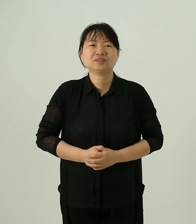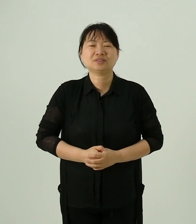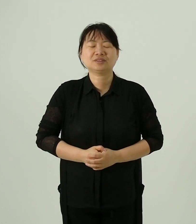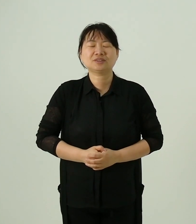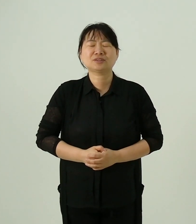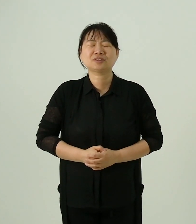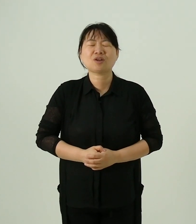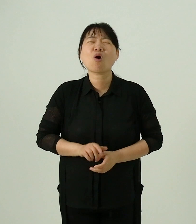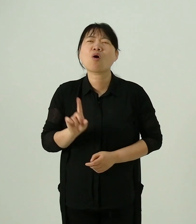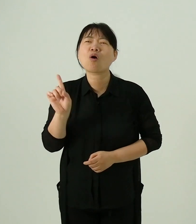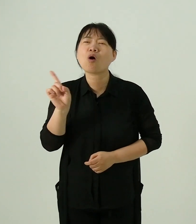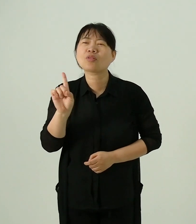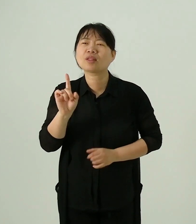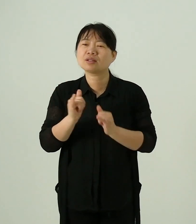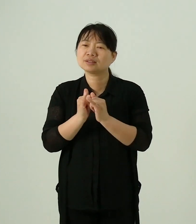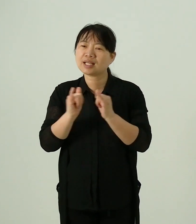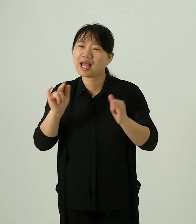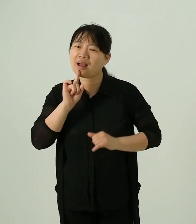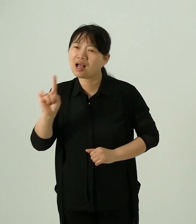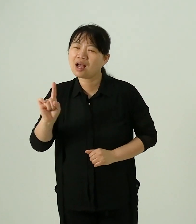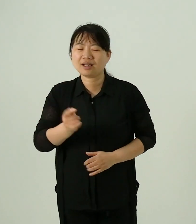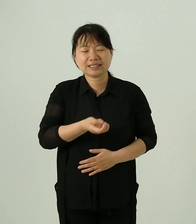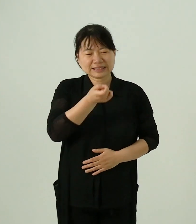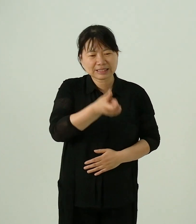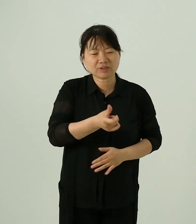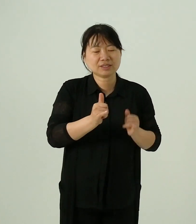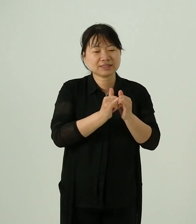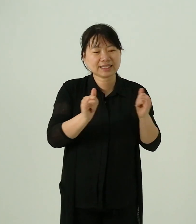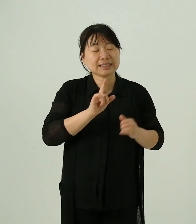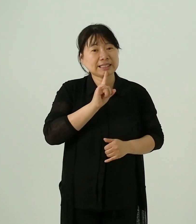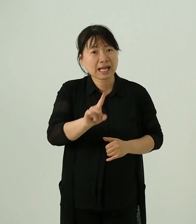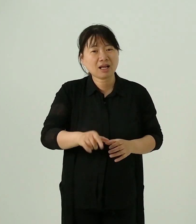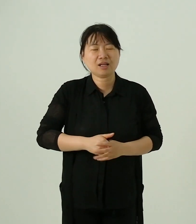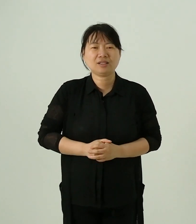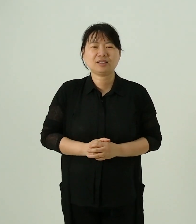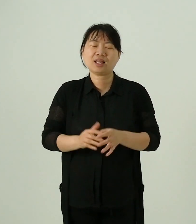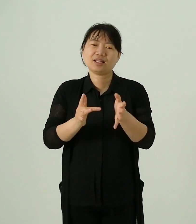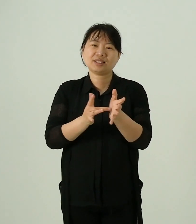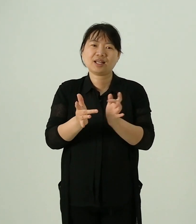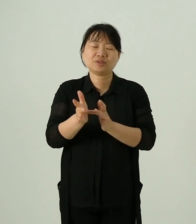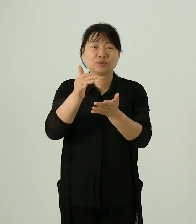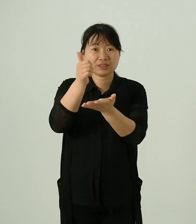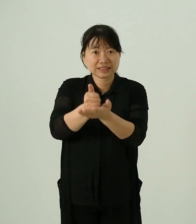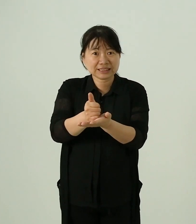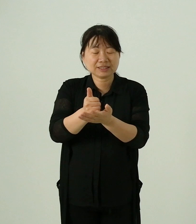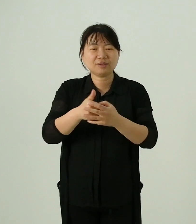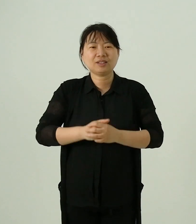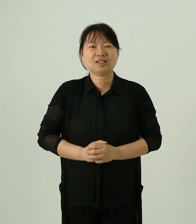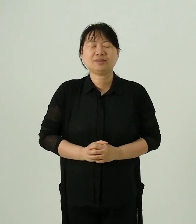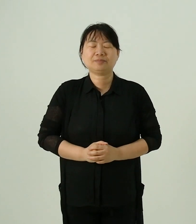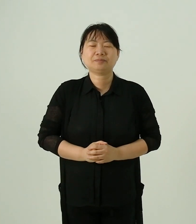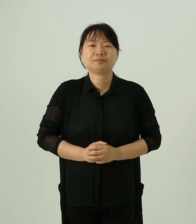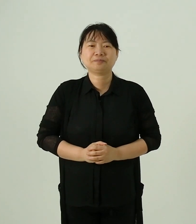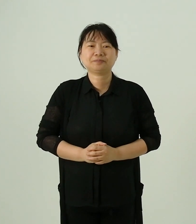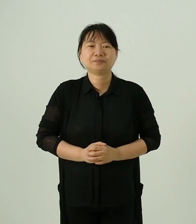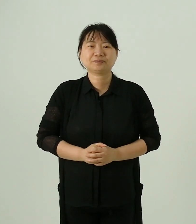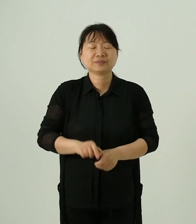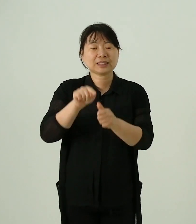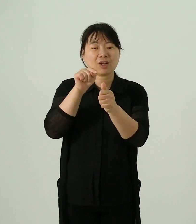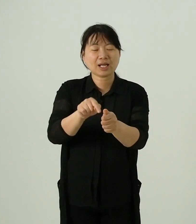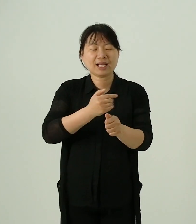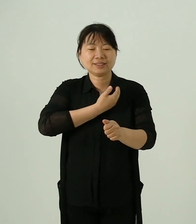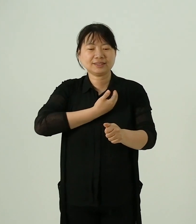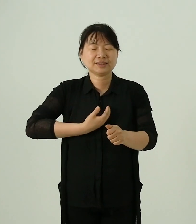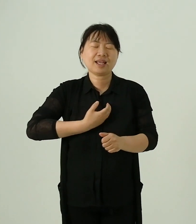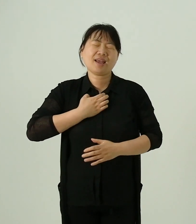자들아? 적은 자들아. 자, 그러면 예수님의 이 지적과